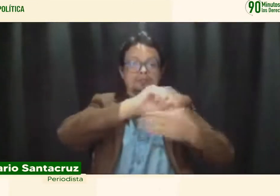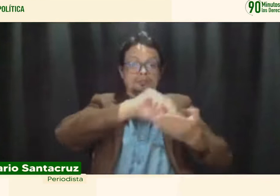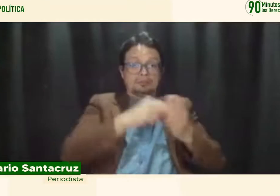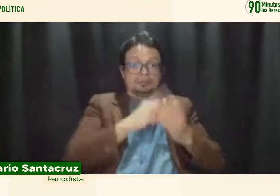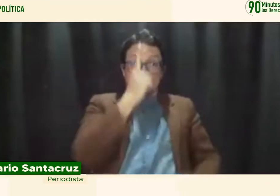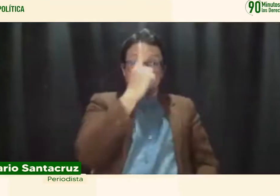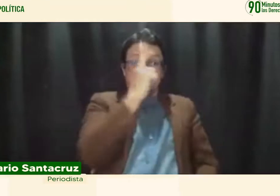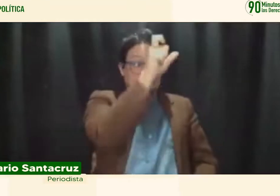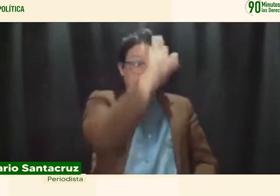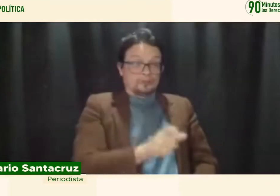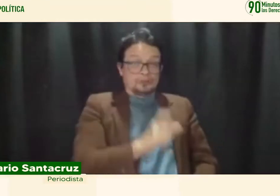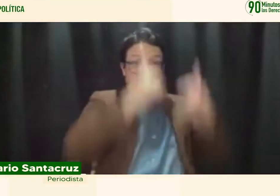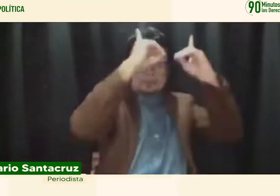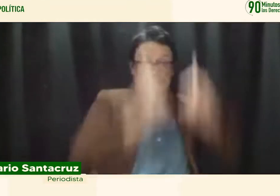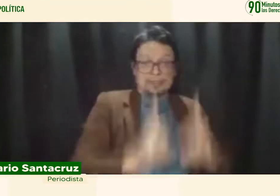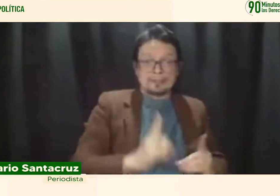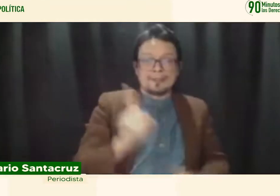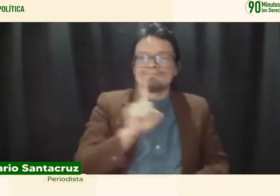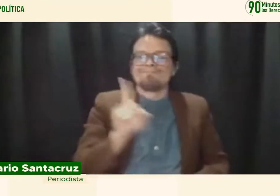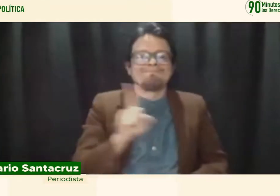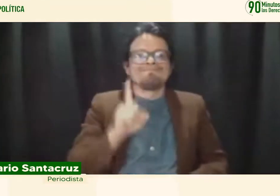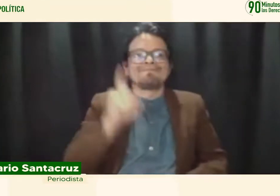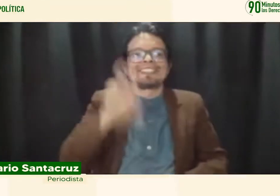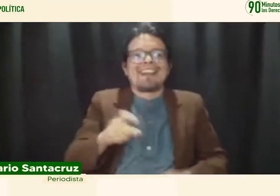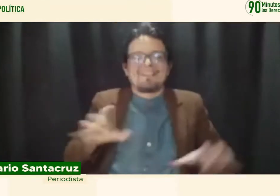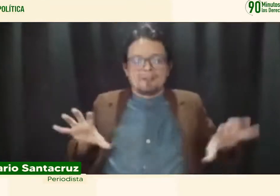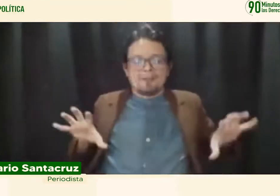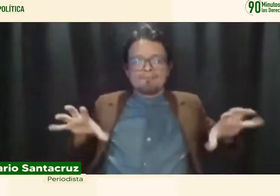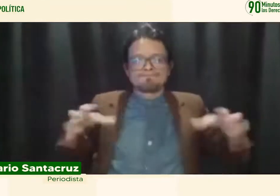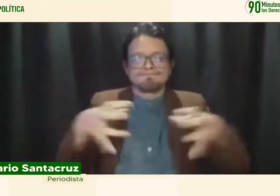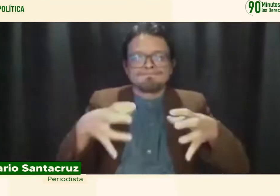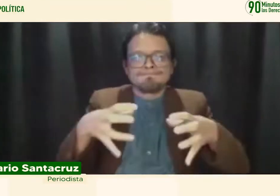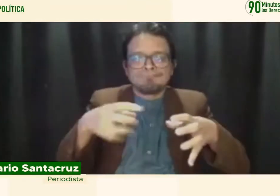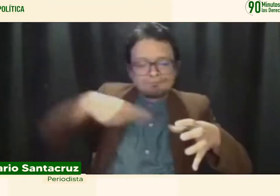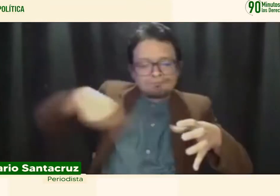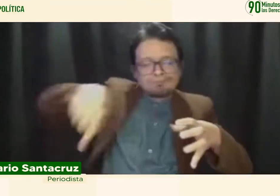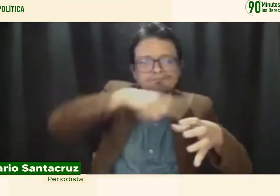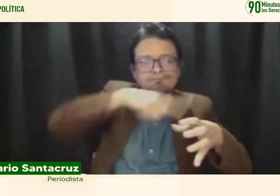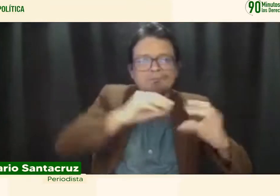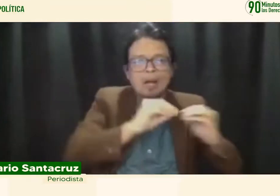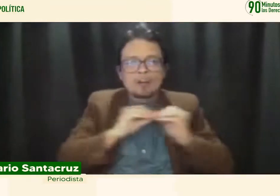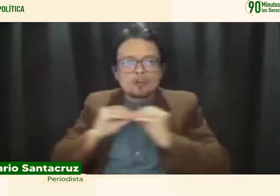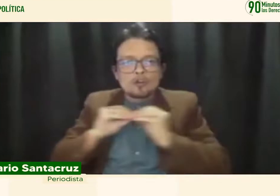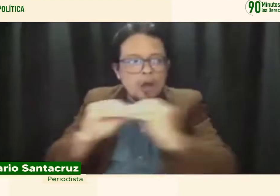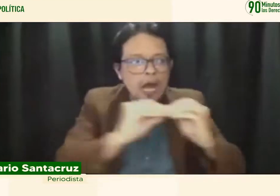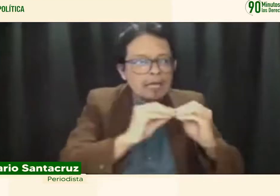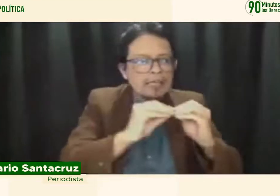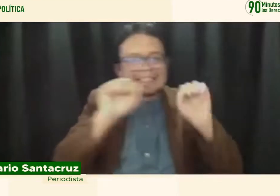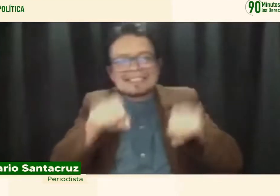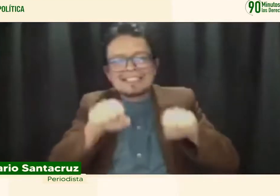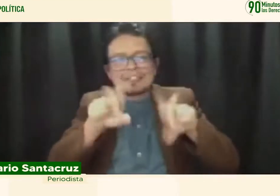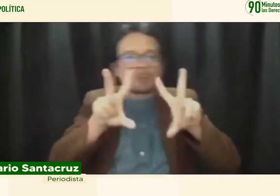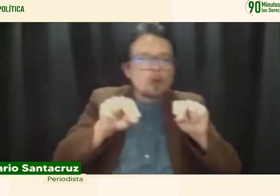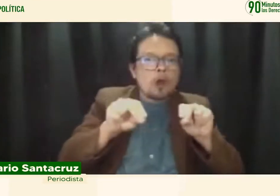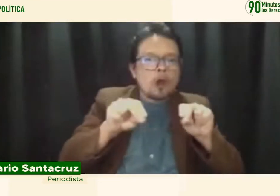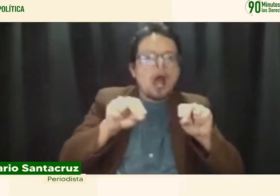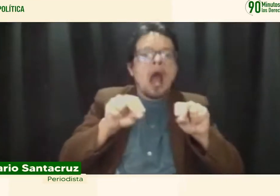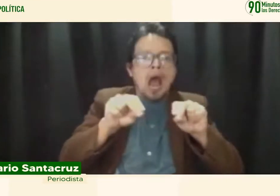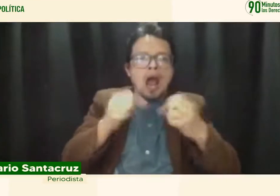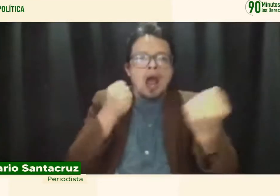esto es una decisión independiente que solamente le atañe al interior de esta organización en particular y a los acuerdos que